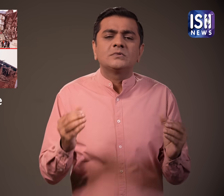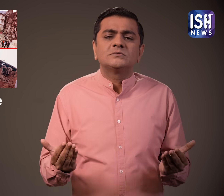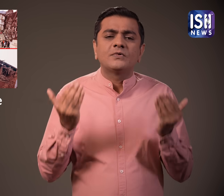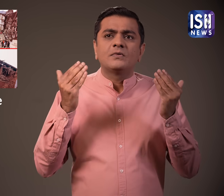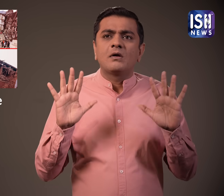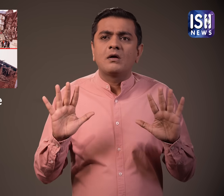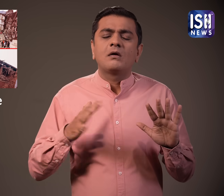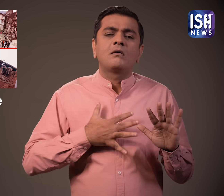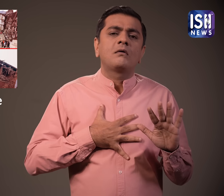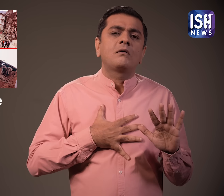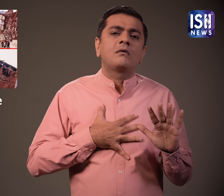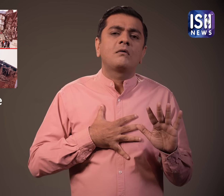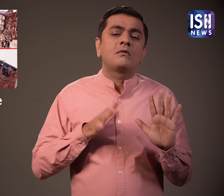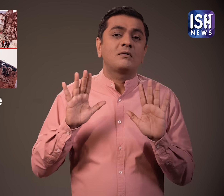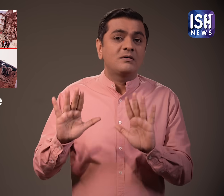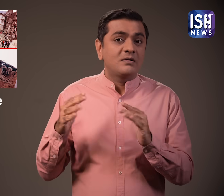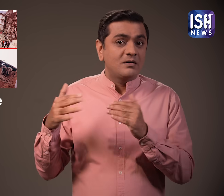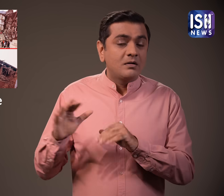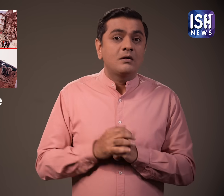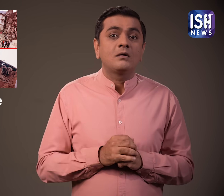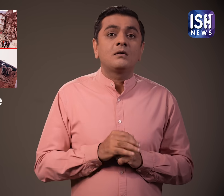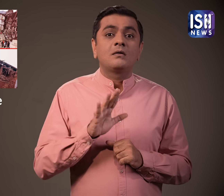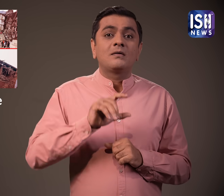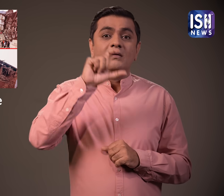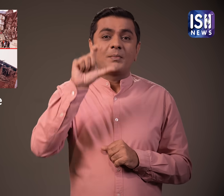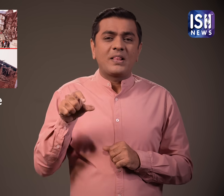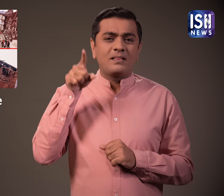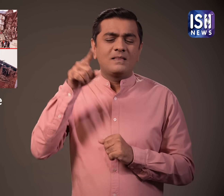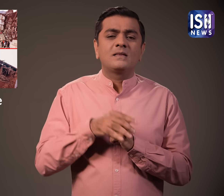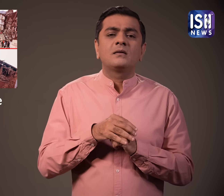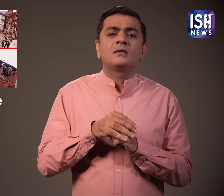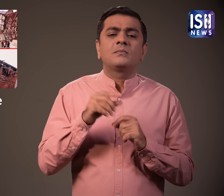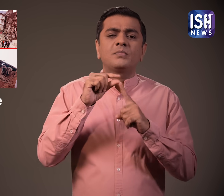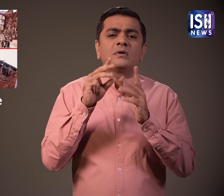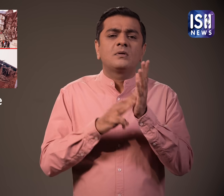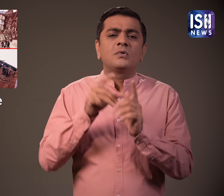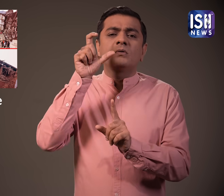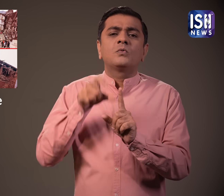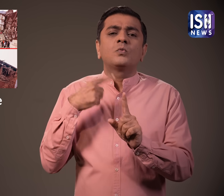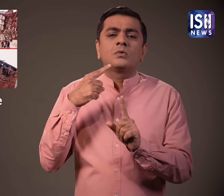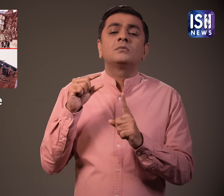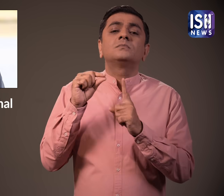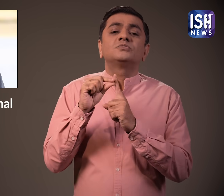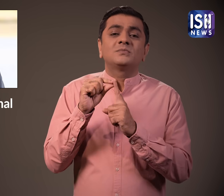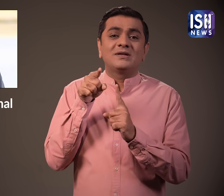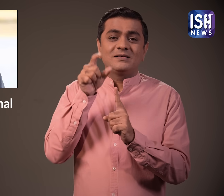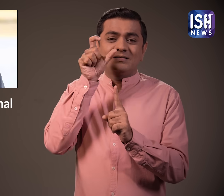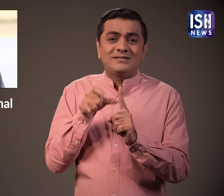जान में जान आई नेपाल के प्रधानमंत्री पुष्प कमाल दहल प्रचंड